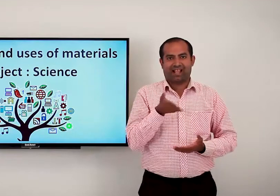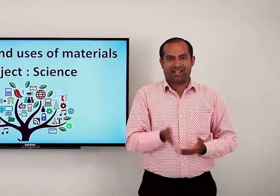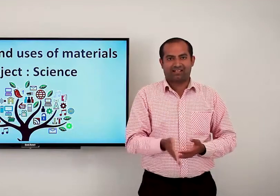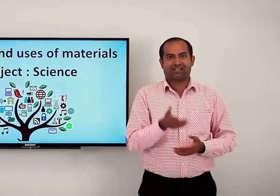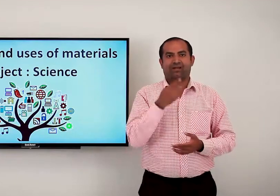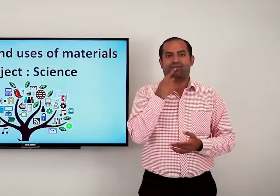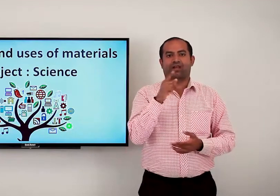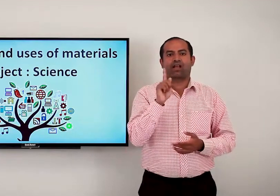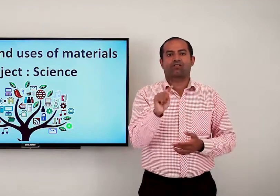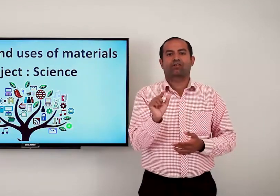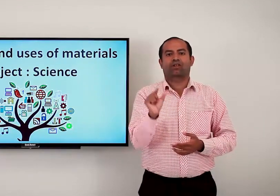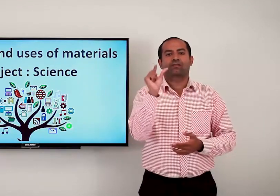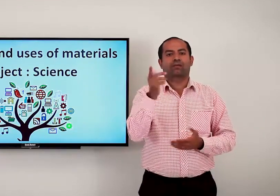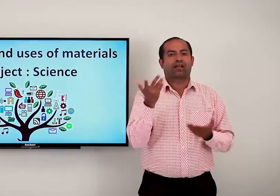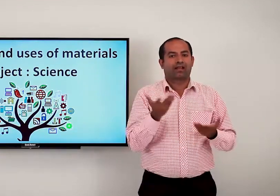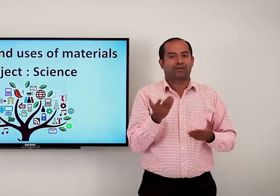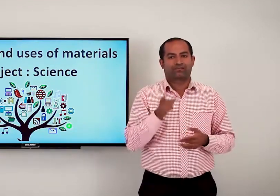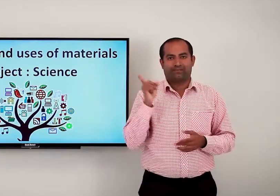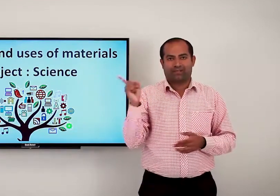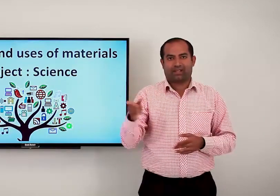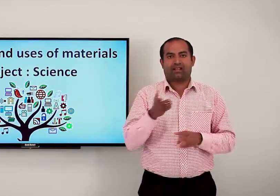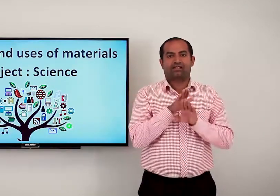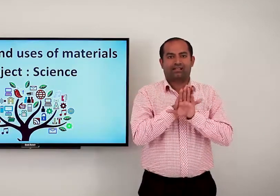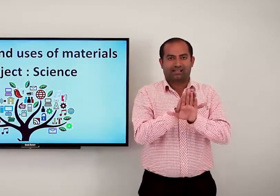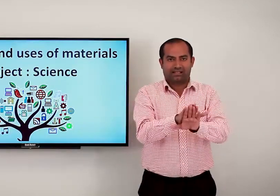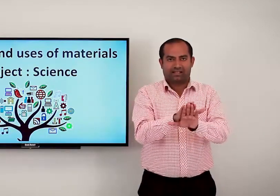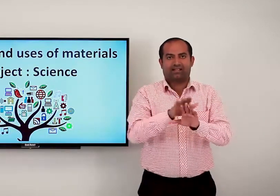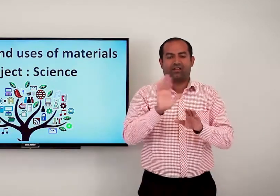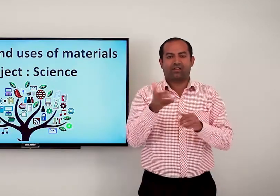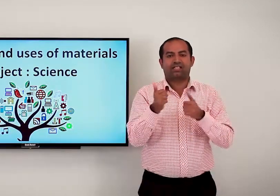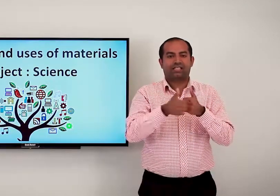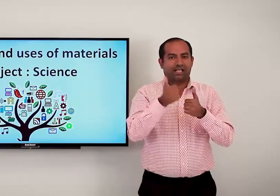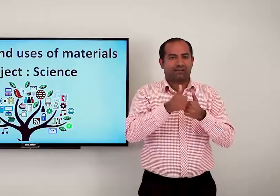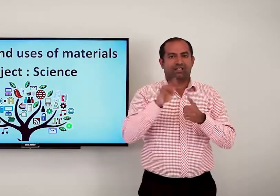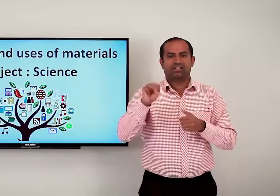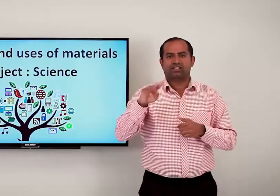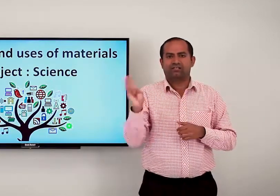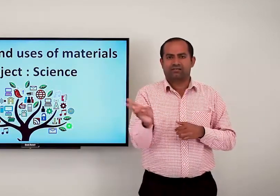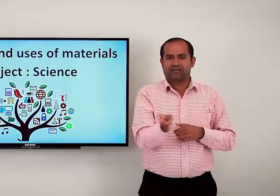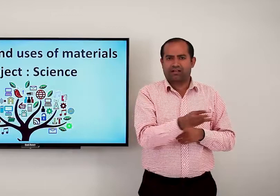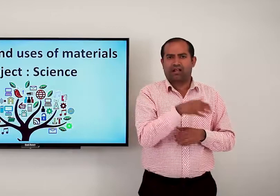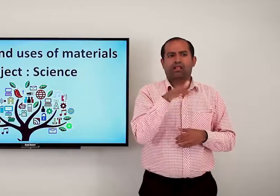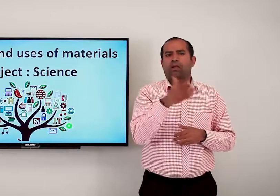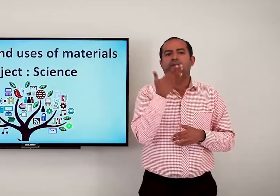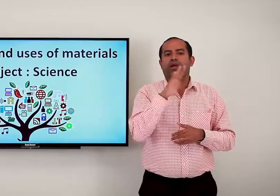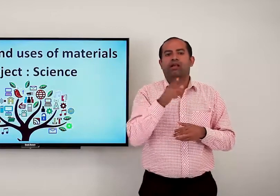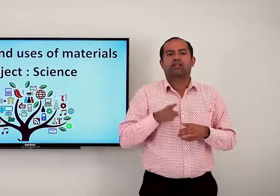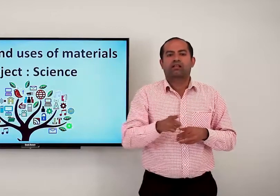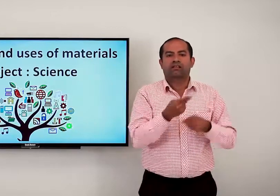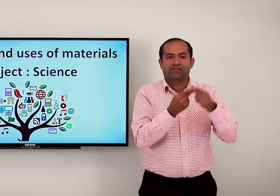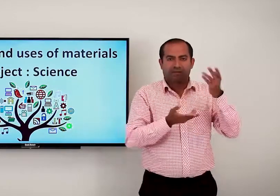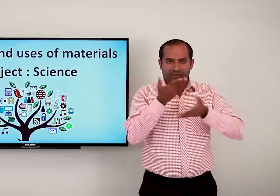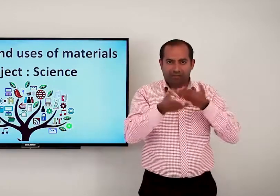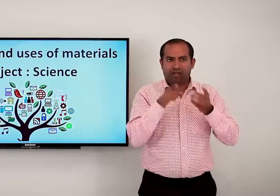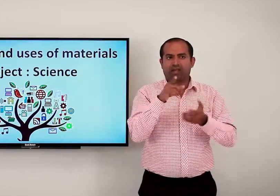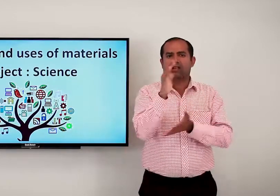آج کا ہمارا عنوان ہے اشیاء کے ذرائع، ماخذ اور استعمال، یعنی